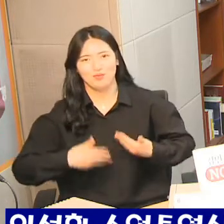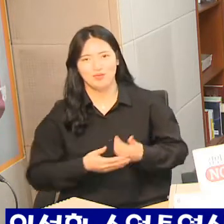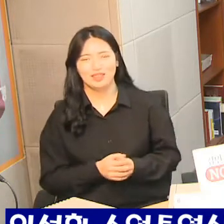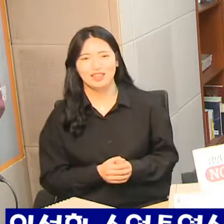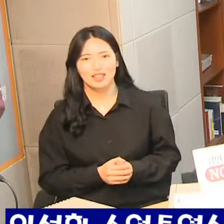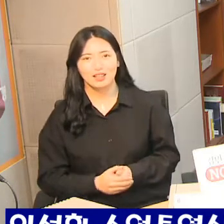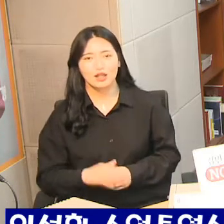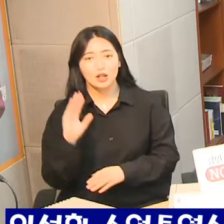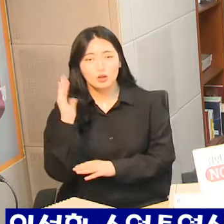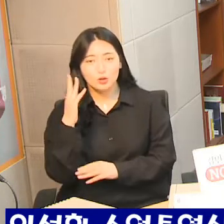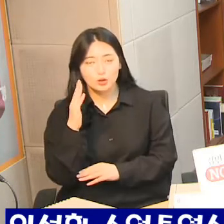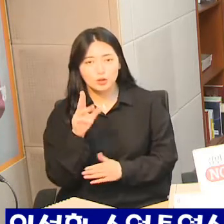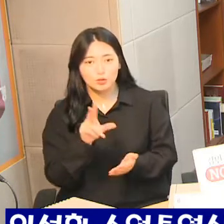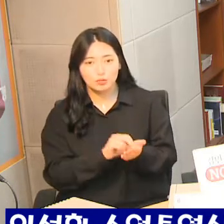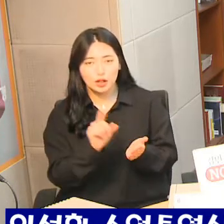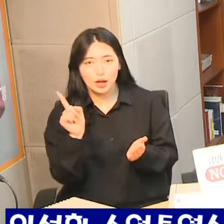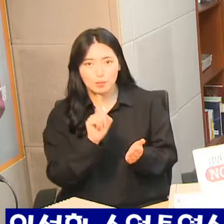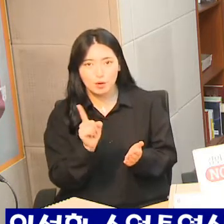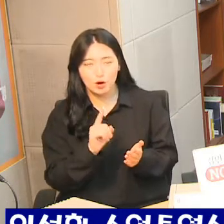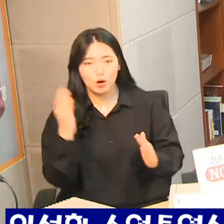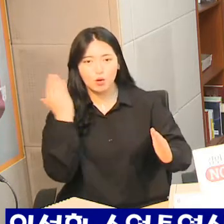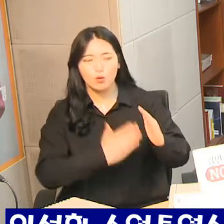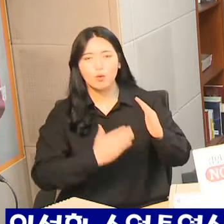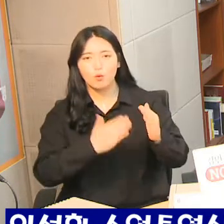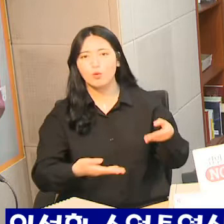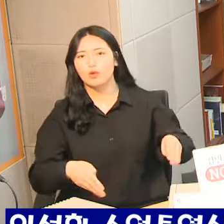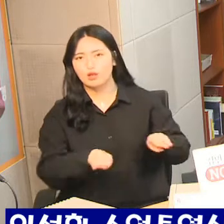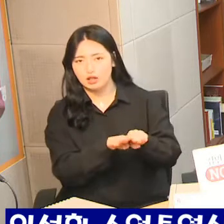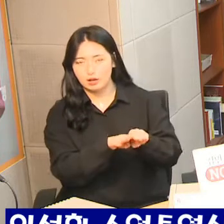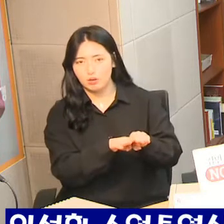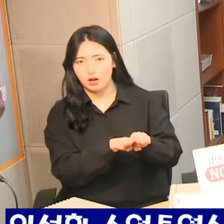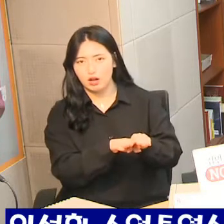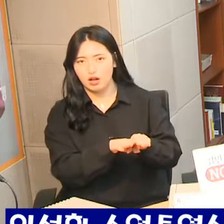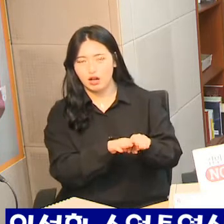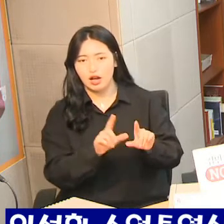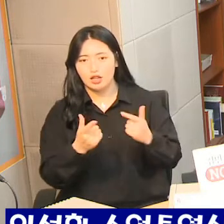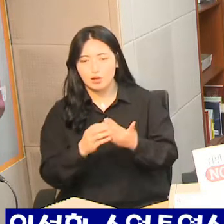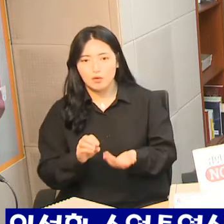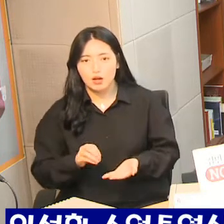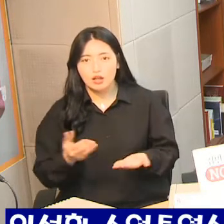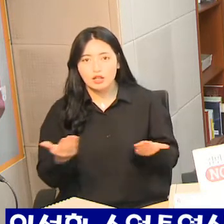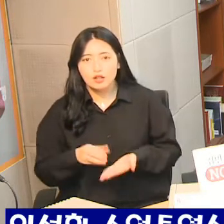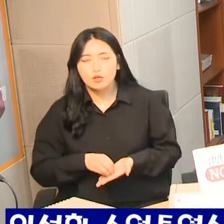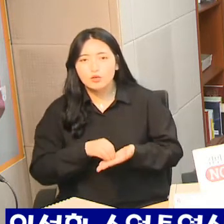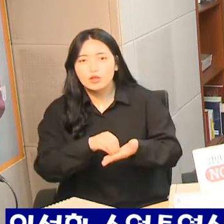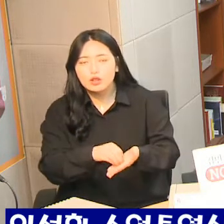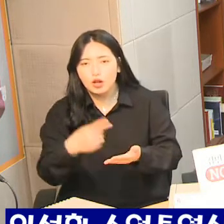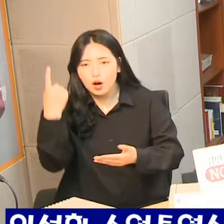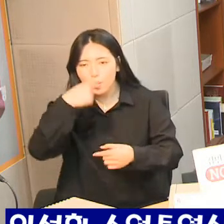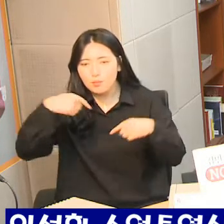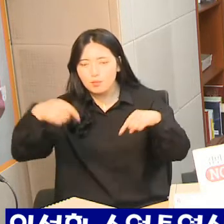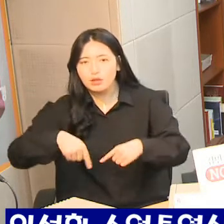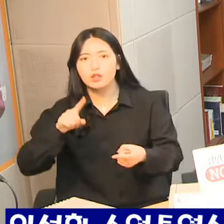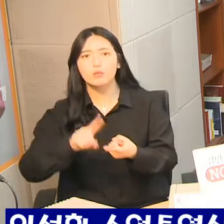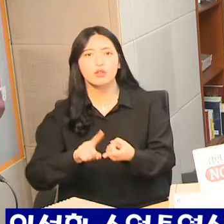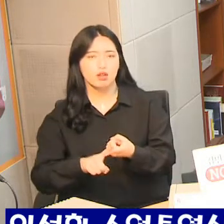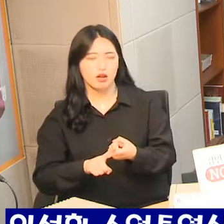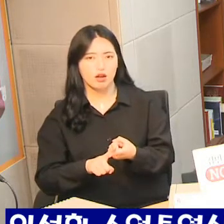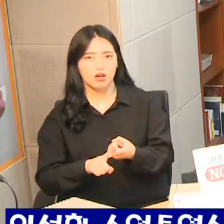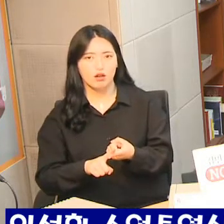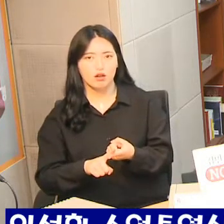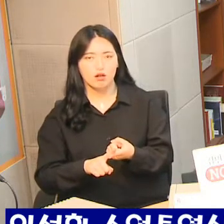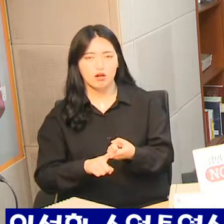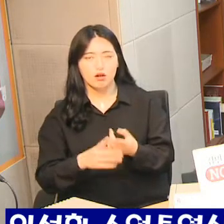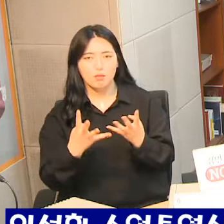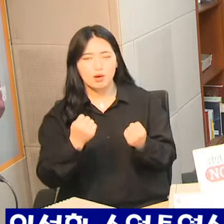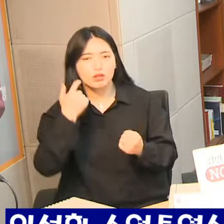이제 요즘 이슈는 네. 공공기관이나 좀 취업 면접 문의가 좀 많이 있어요. 네, 공무원 뭐 시험도